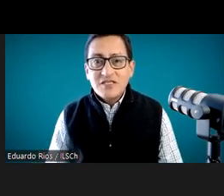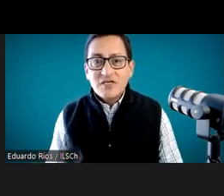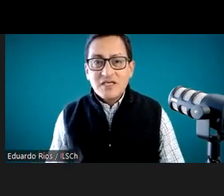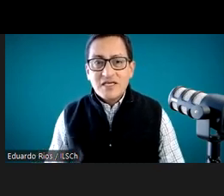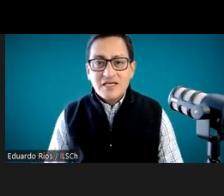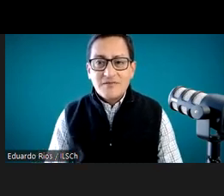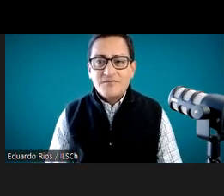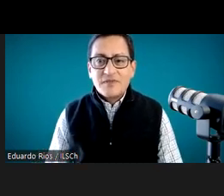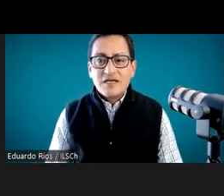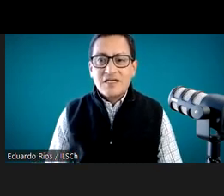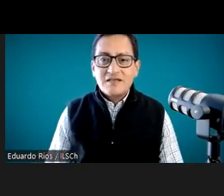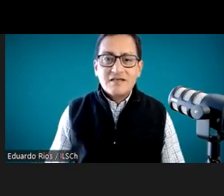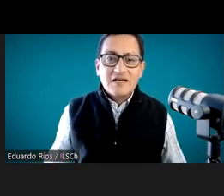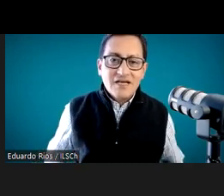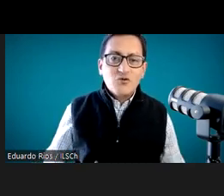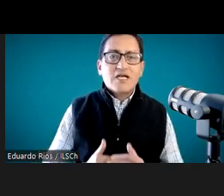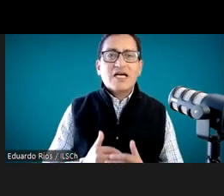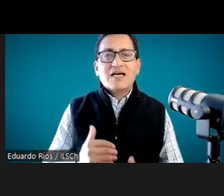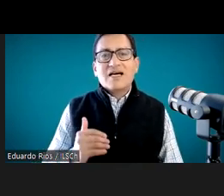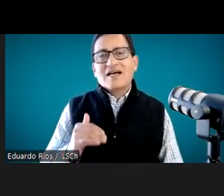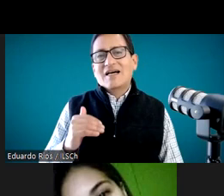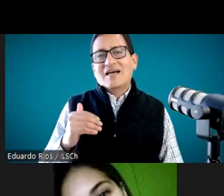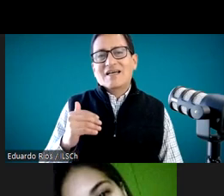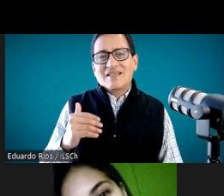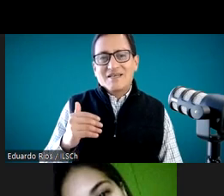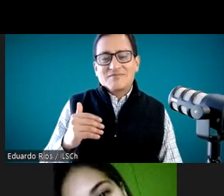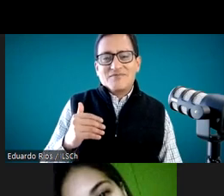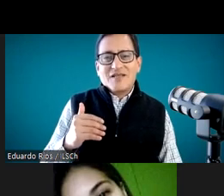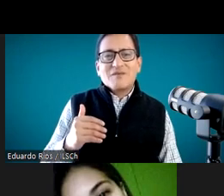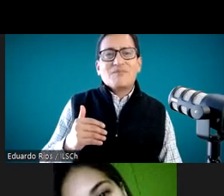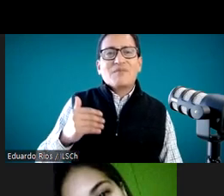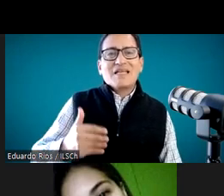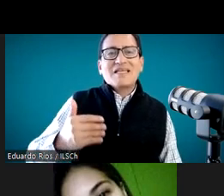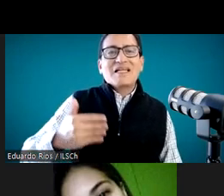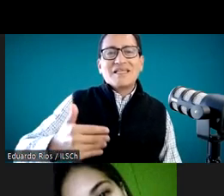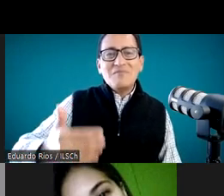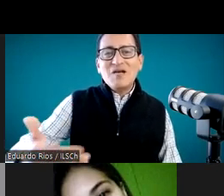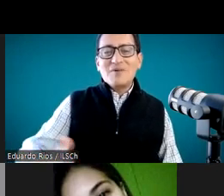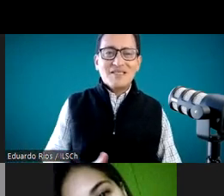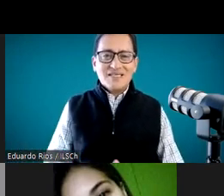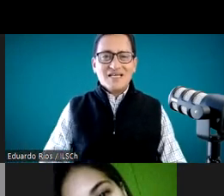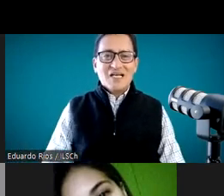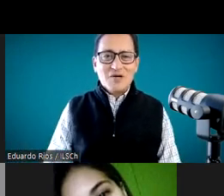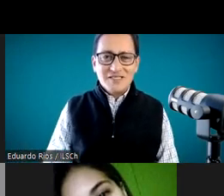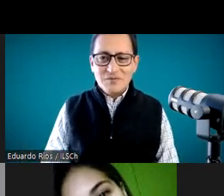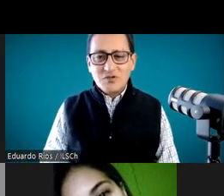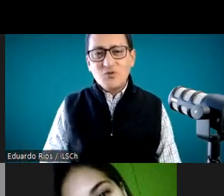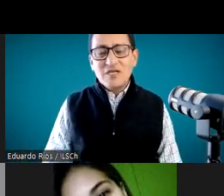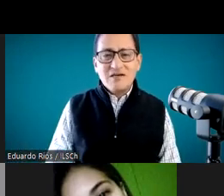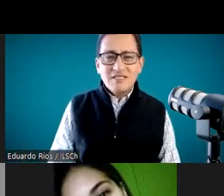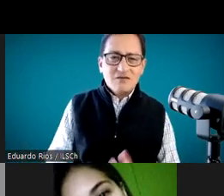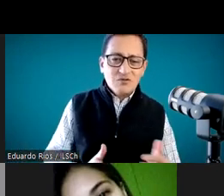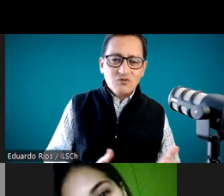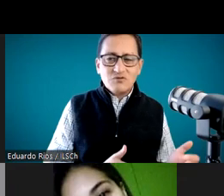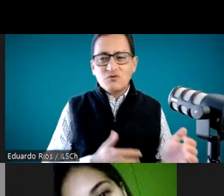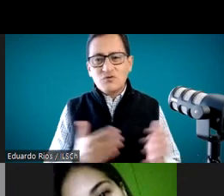Elementos básicos que les van a ayudar a tener permanente en el tiempo el aprendizaje de la lengua de señas, porque ocurre